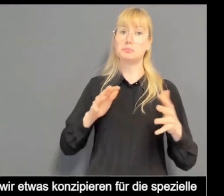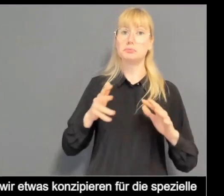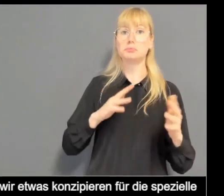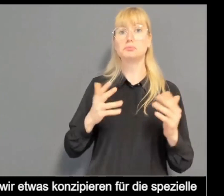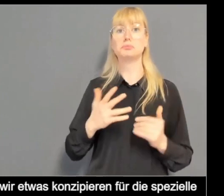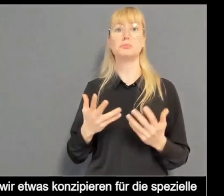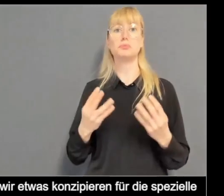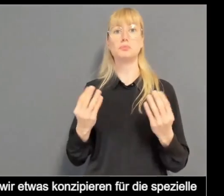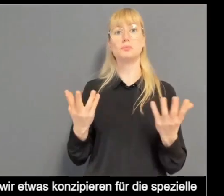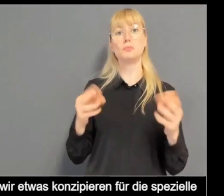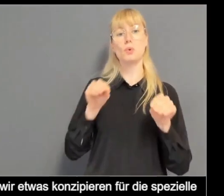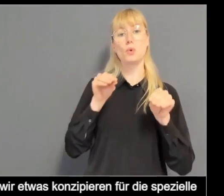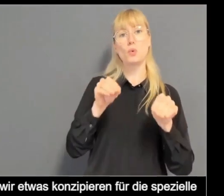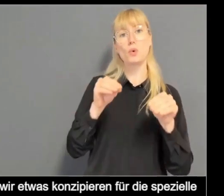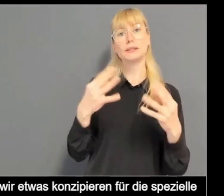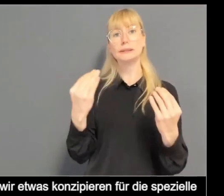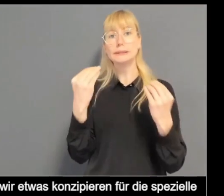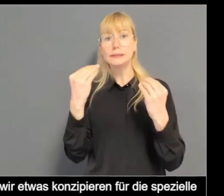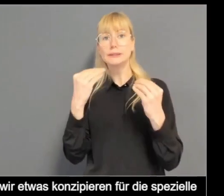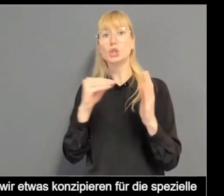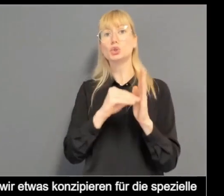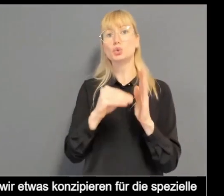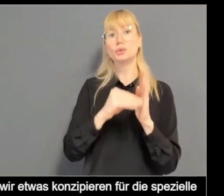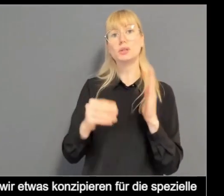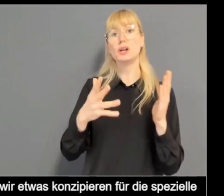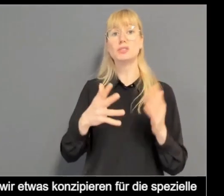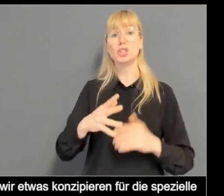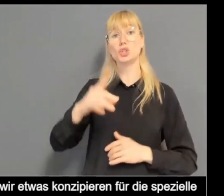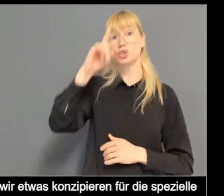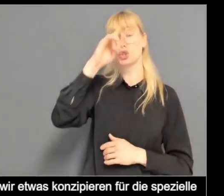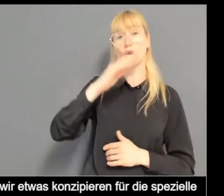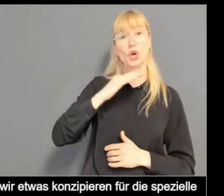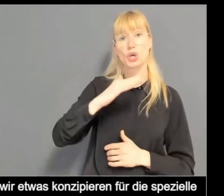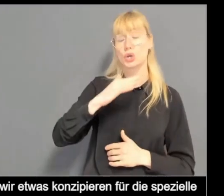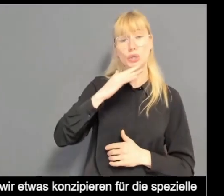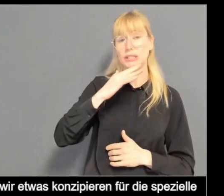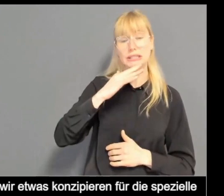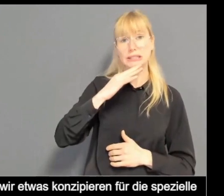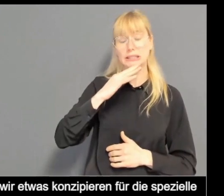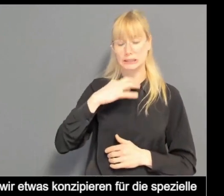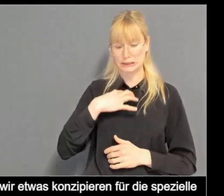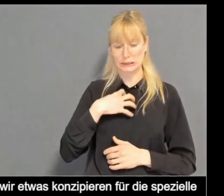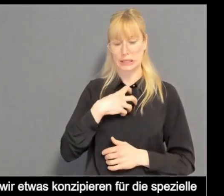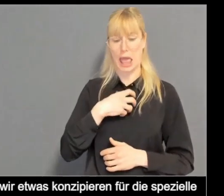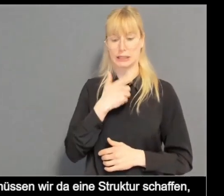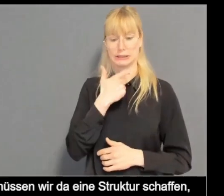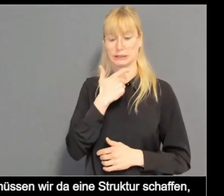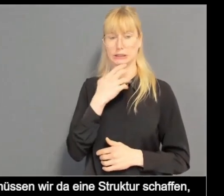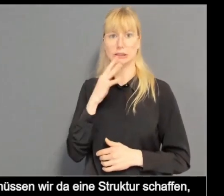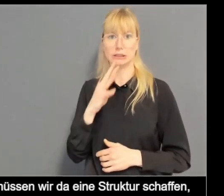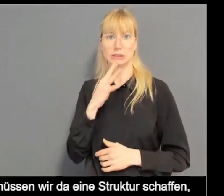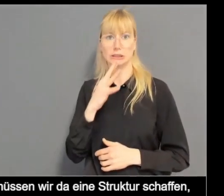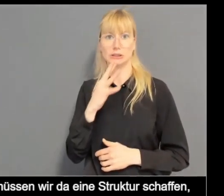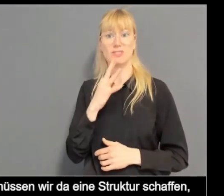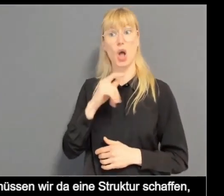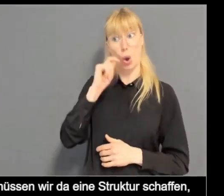auch konzipieren, dass wir selbstverständlich auch vielleicht Unterricht teilweise in Englisch anbieten, dass ein Englischlehrer dort auch unterrichtet,